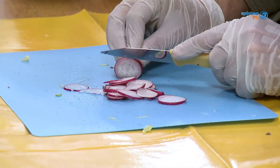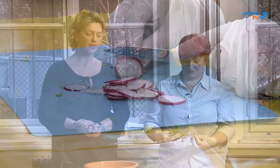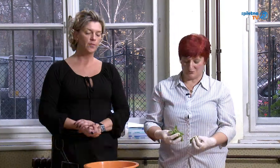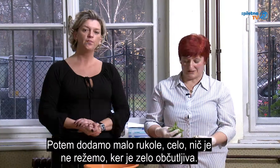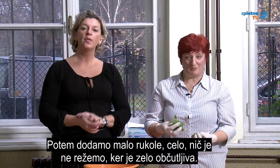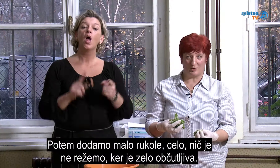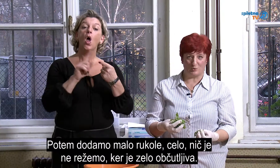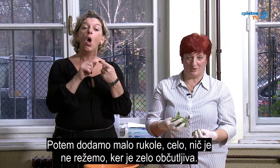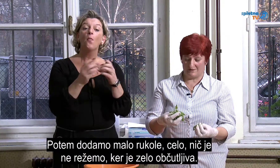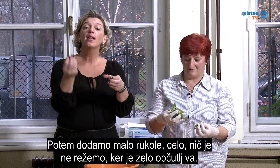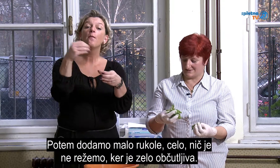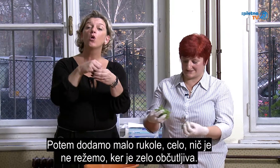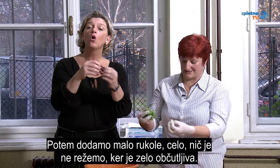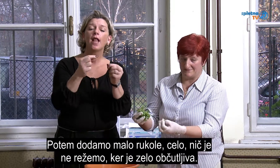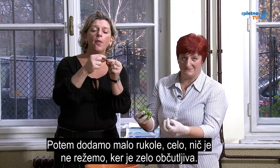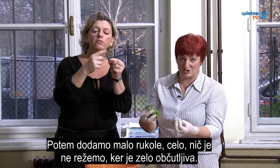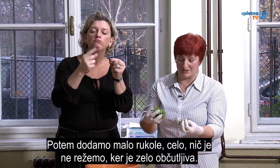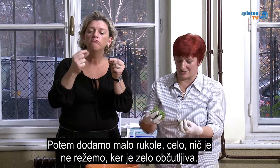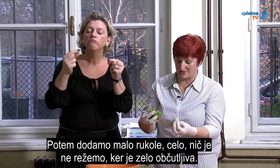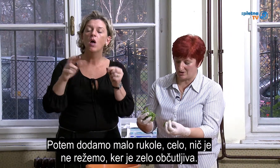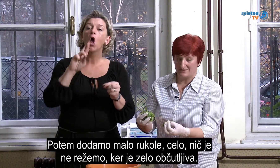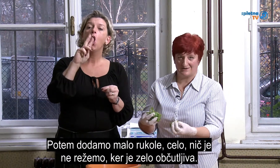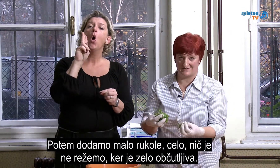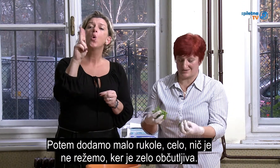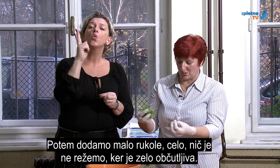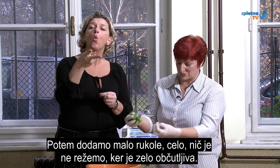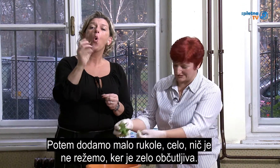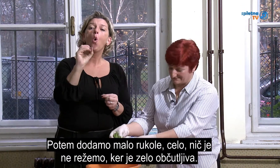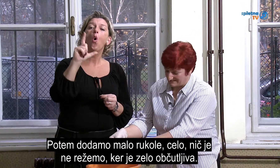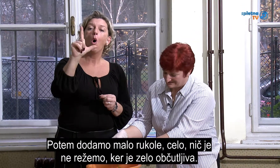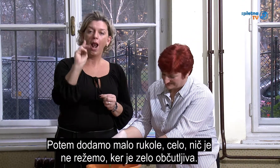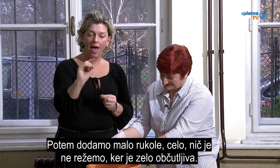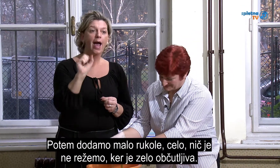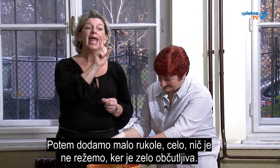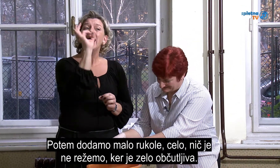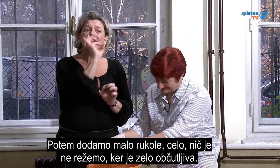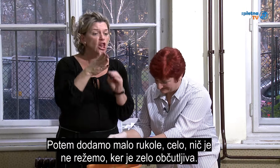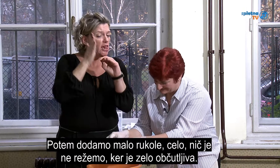Potem dodamo malo rukole v celem, nič ne režemo, ker je zelo občutljiva.